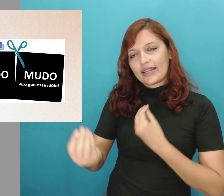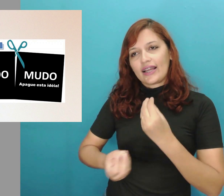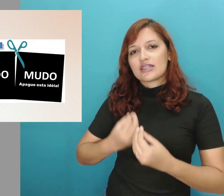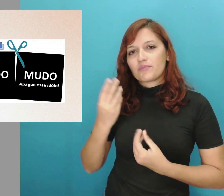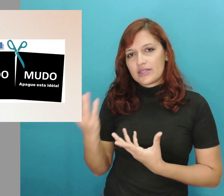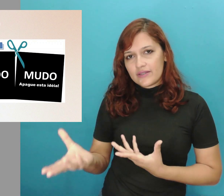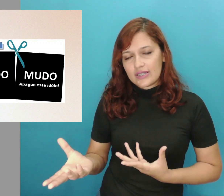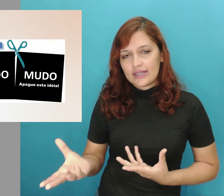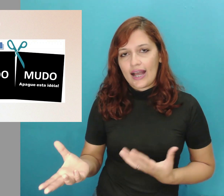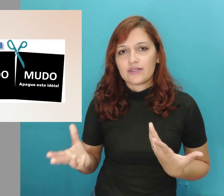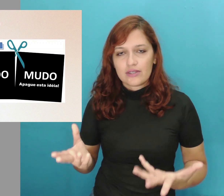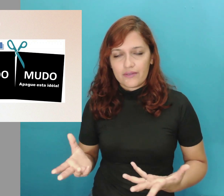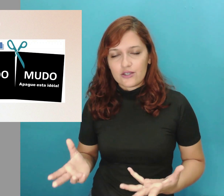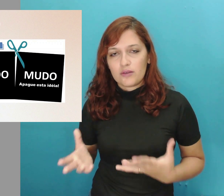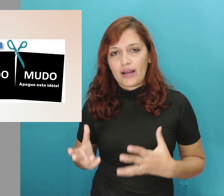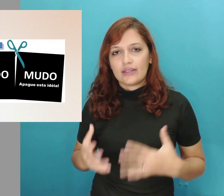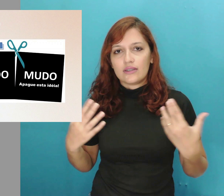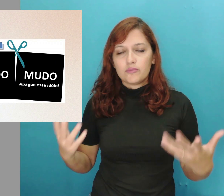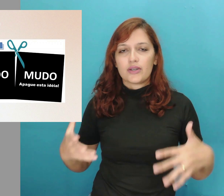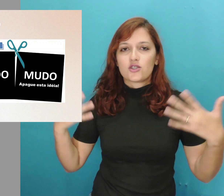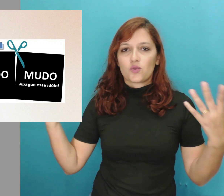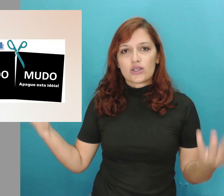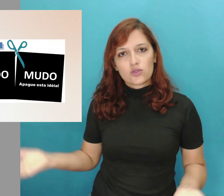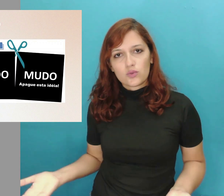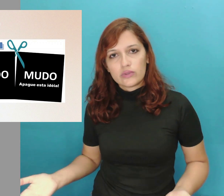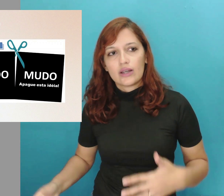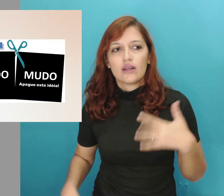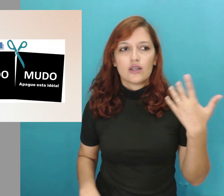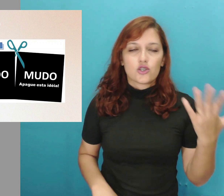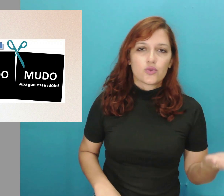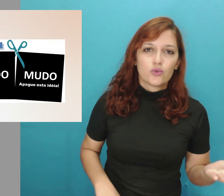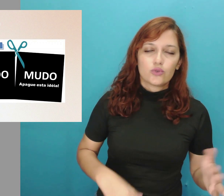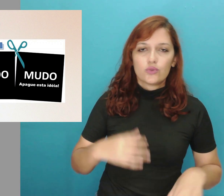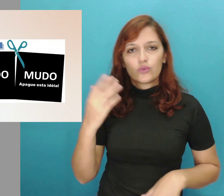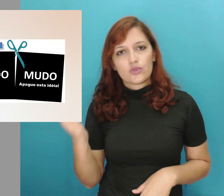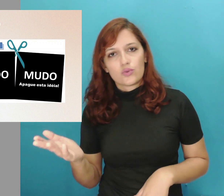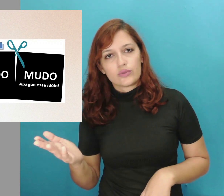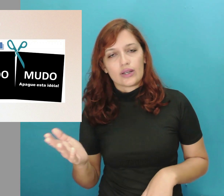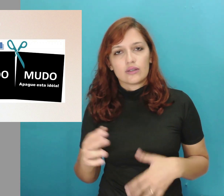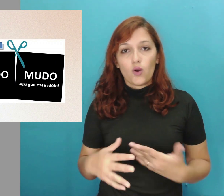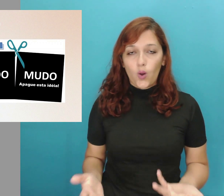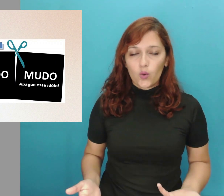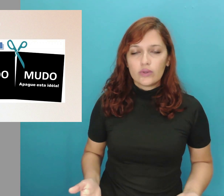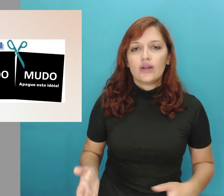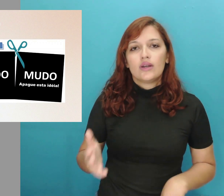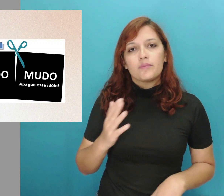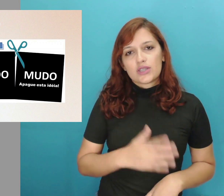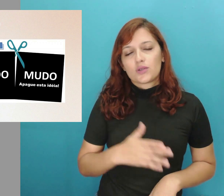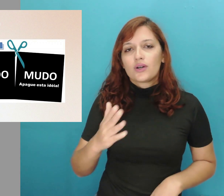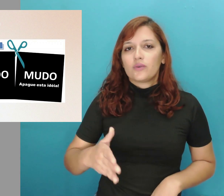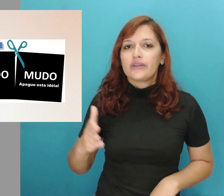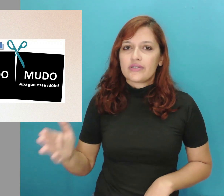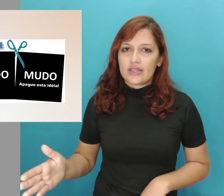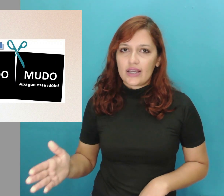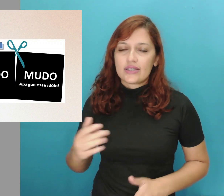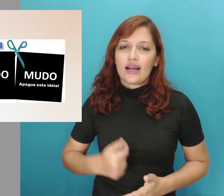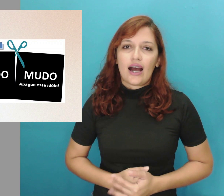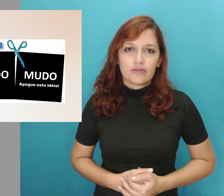àquela especificidade, você vai chamar de pessoa surda, surdo, surda. Ou pessoa com deficiência